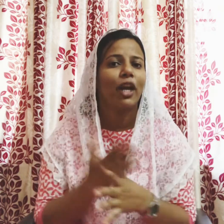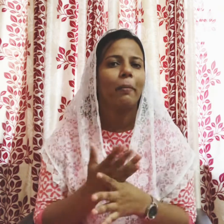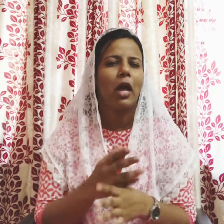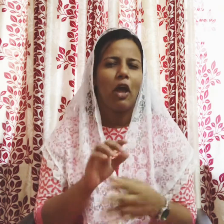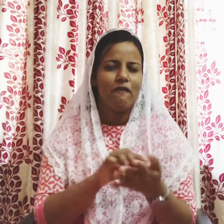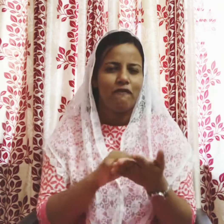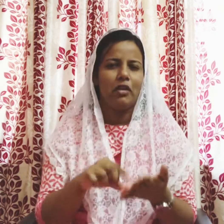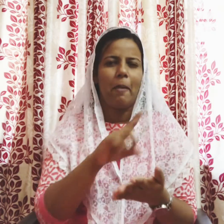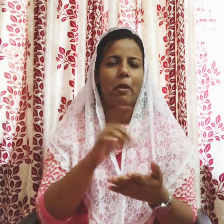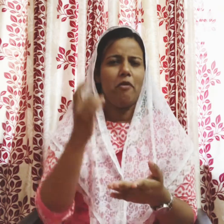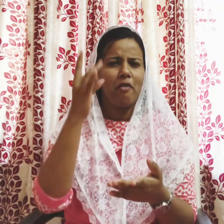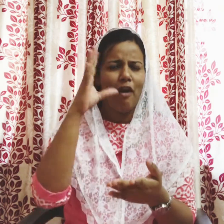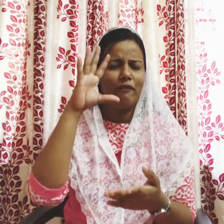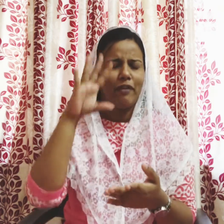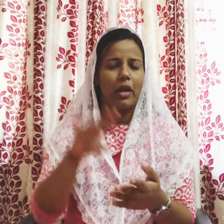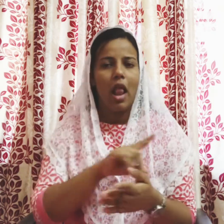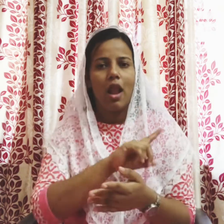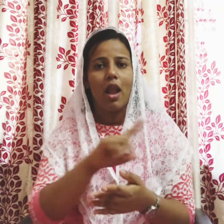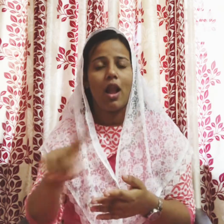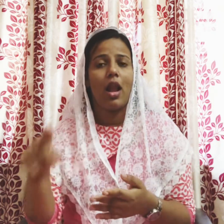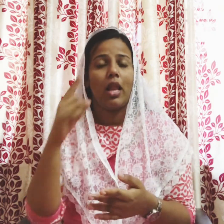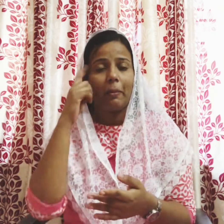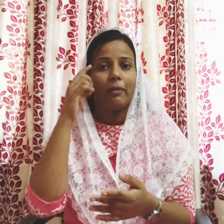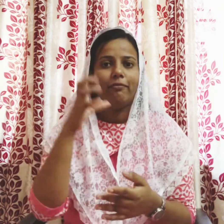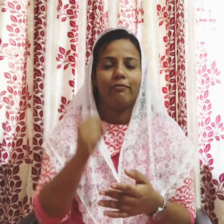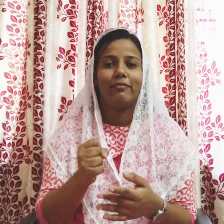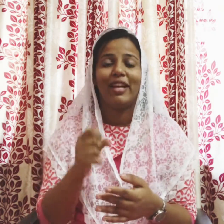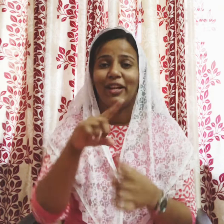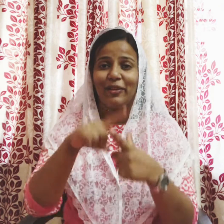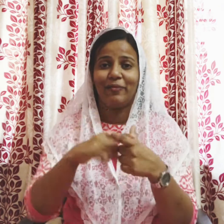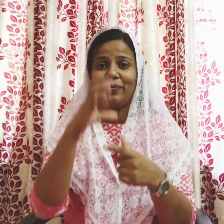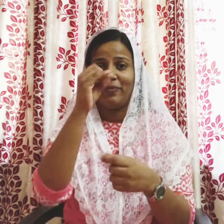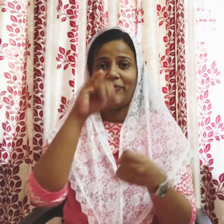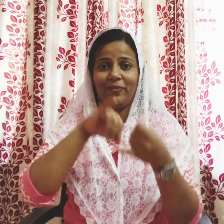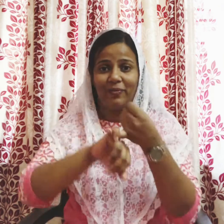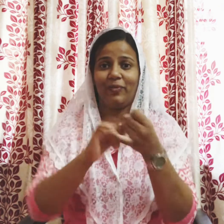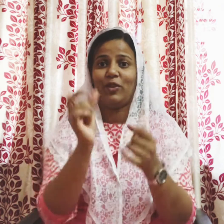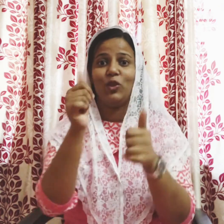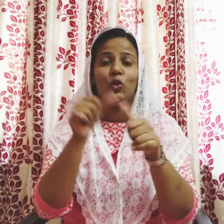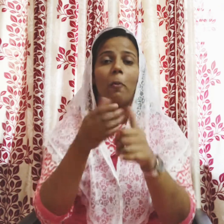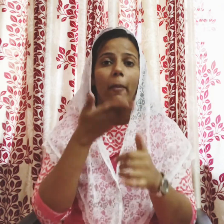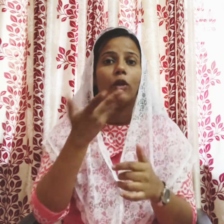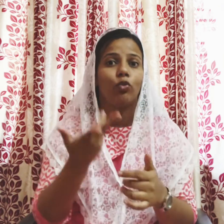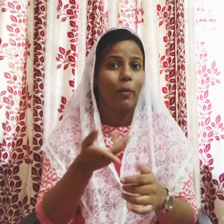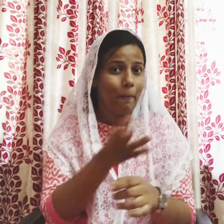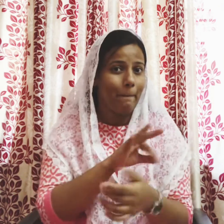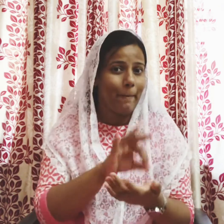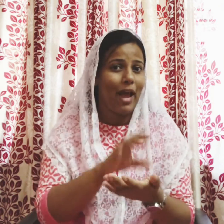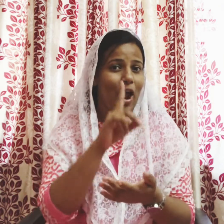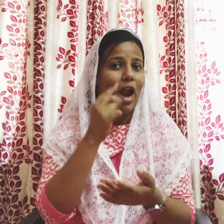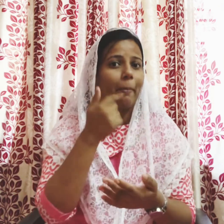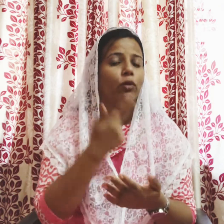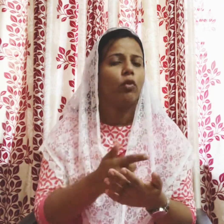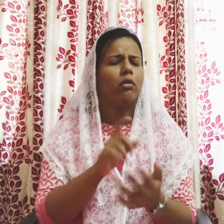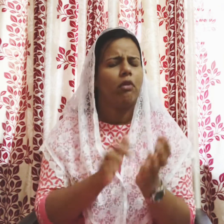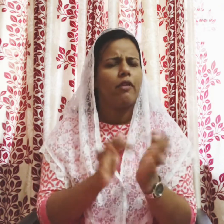ദൈവവചനം രാപകൽ ധ്യാനിക്കണം. ജോഷുവായിട്ട് പറഞ്ഞ കാര്യം മറക്കണ്ട കേട്ടോ, നീ രാവും പകലും എൻ്റെ വചനം ധ്യാനിക്കണം. അത് നിൻ്റെ വായിൽ